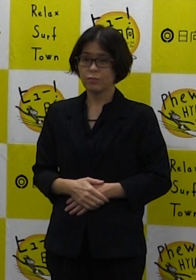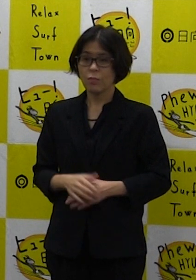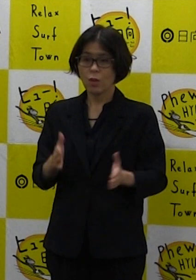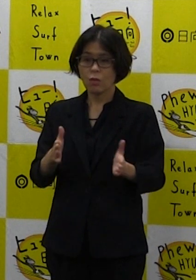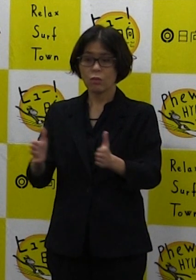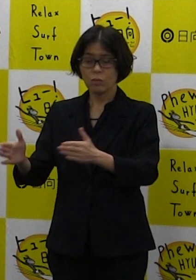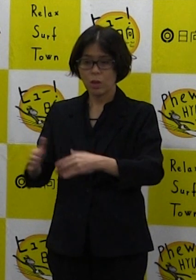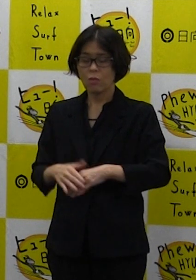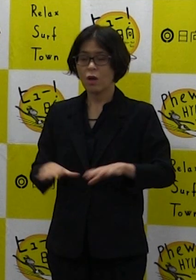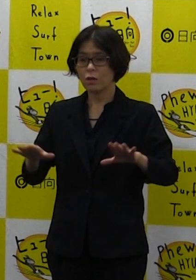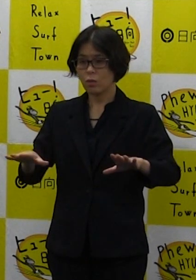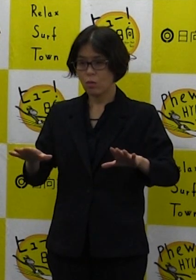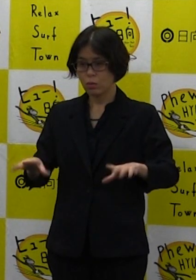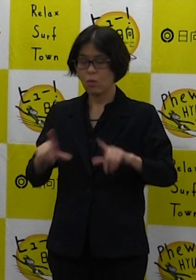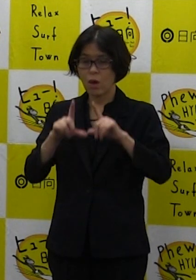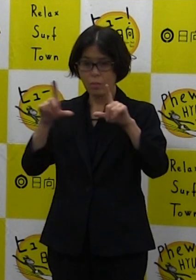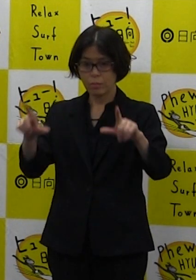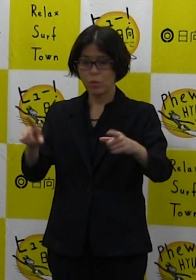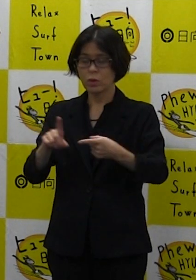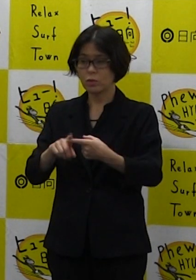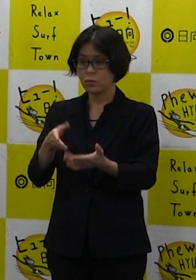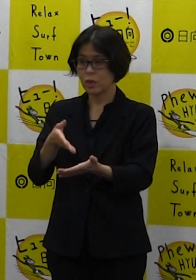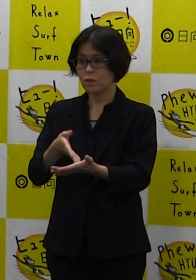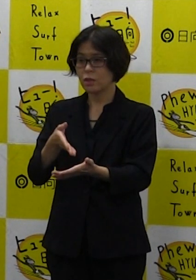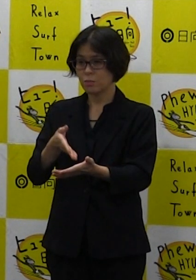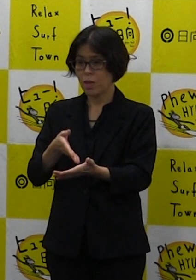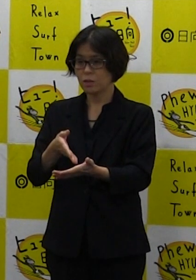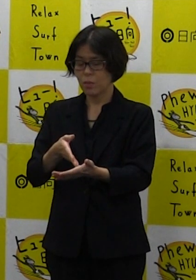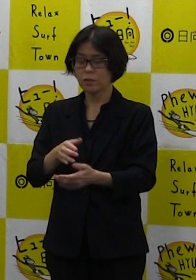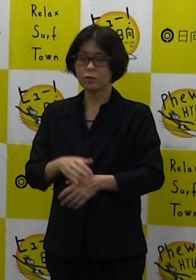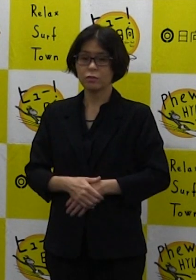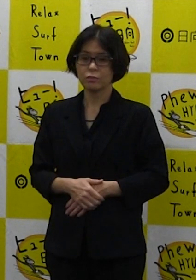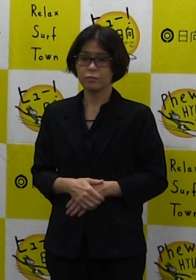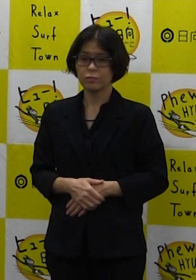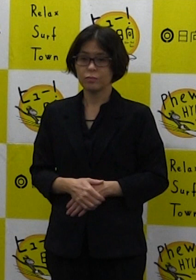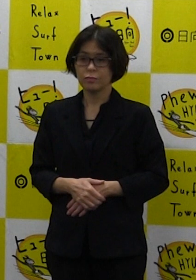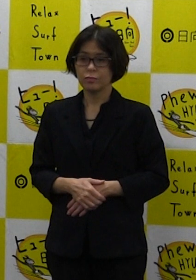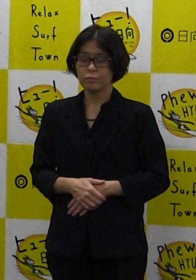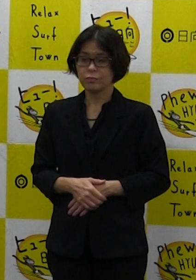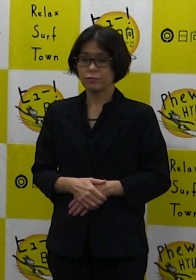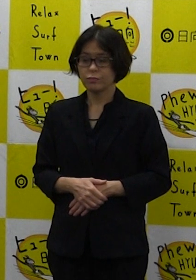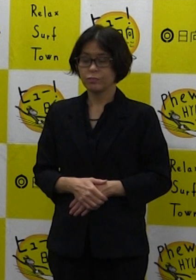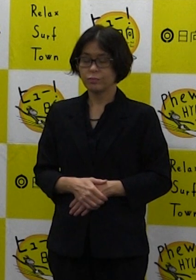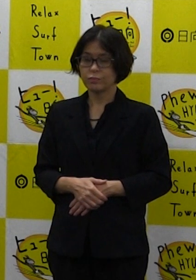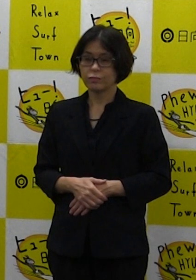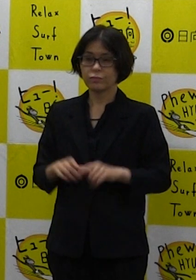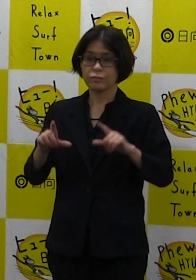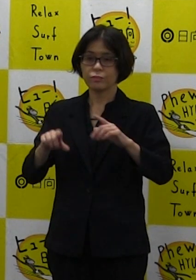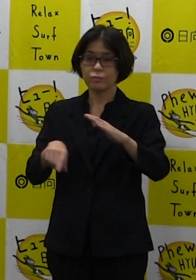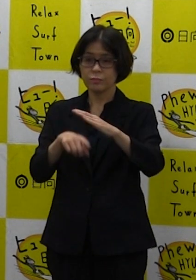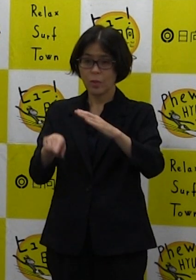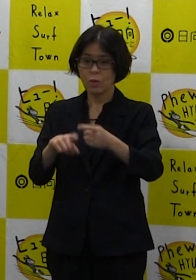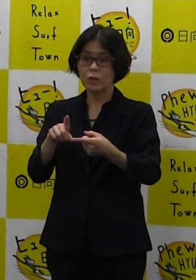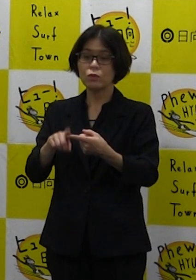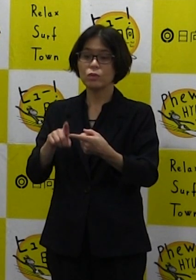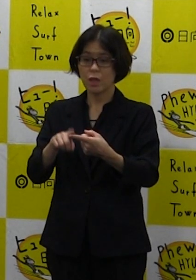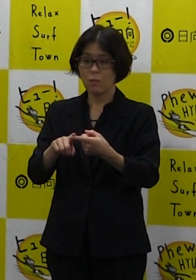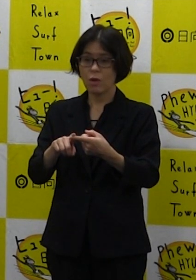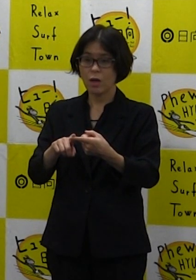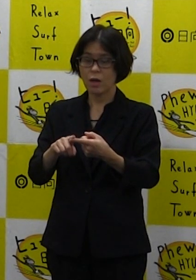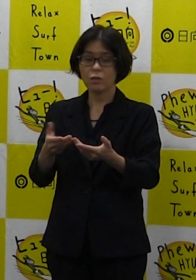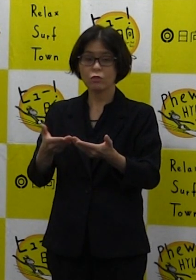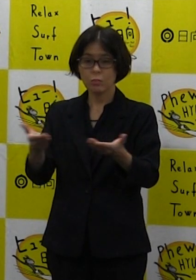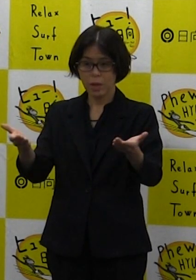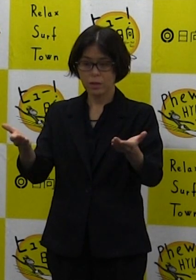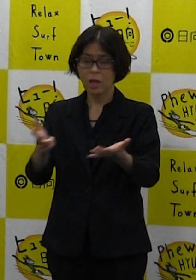それでは本日の発表事項について説明をしたいと思います発表事項につきましてはお